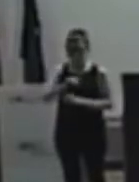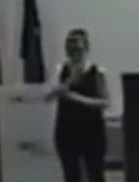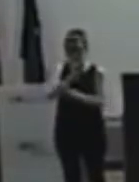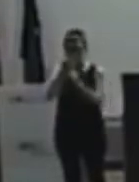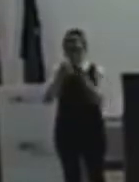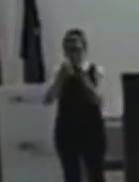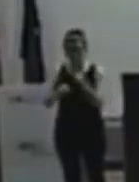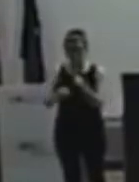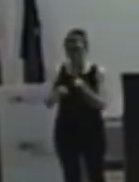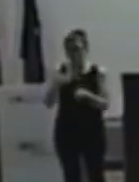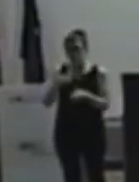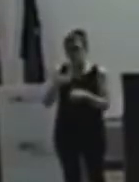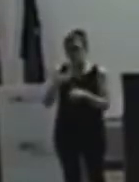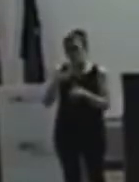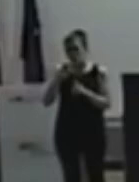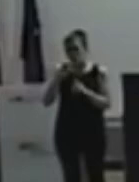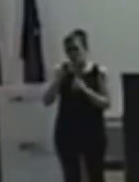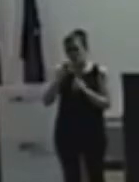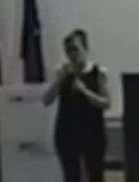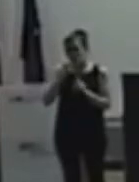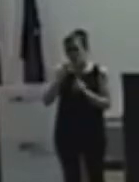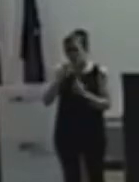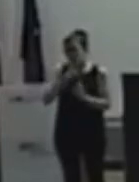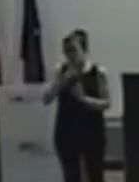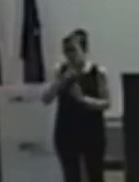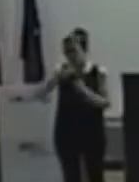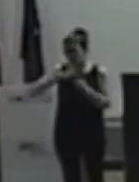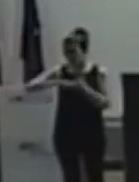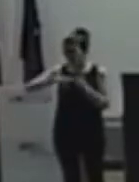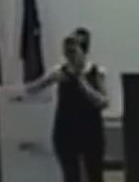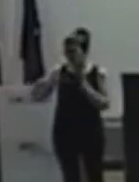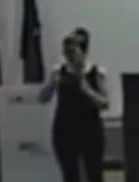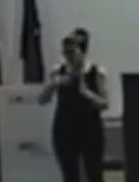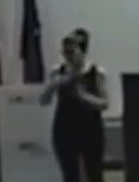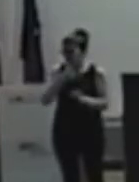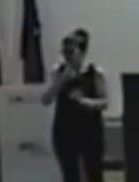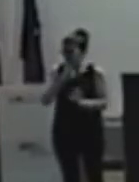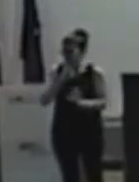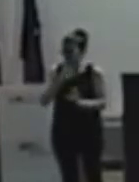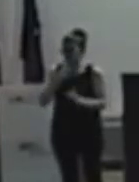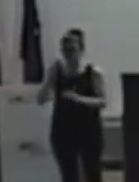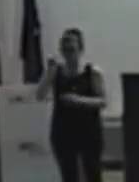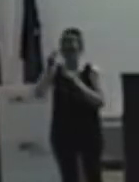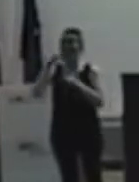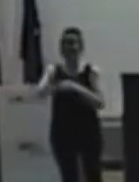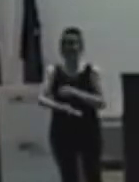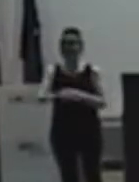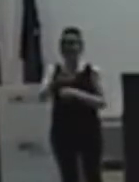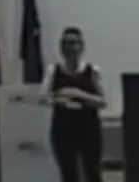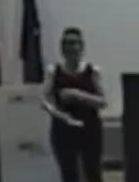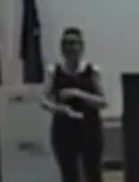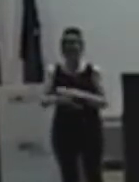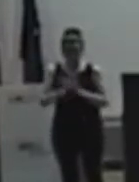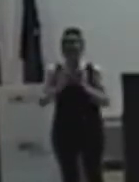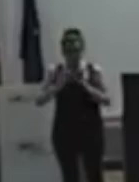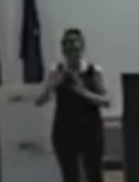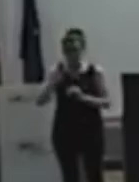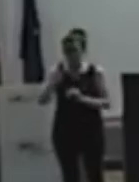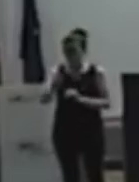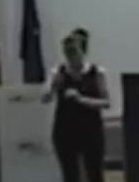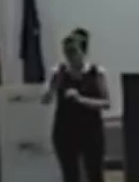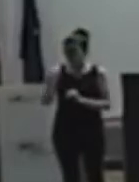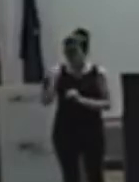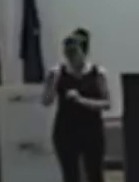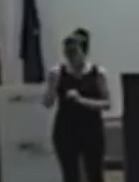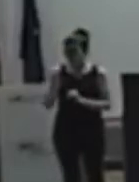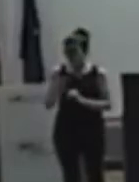partidario de las nuevas tecnologías. Yo creo que sí, que hay que tenerlas muy en cuenta. Pero la pregunta es, para mí una